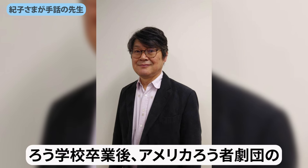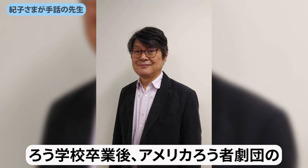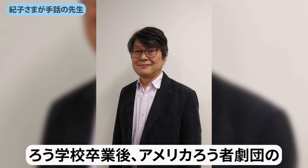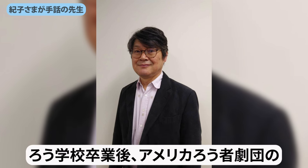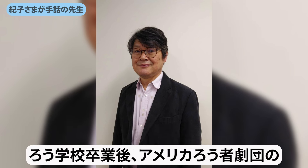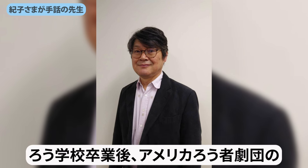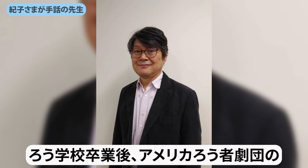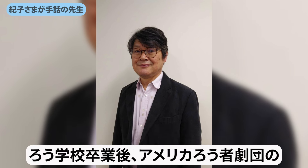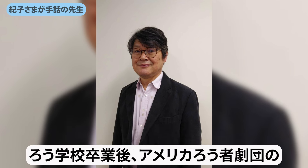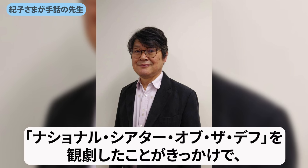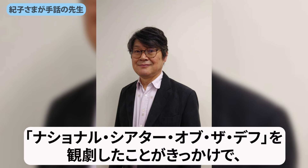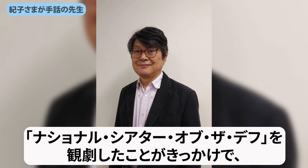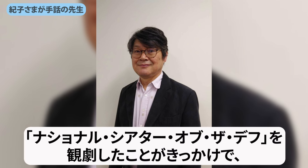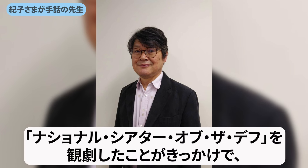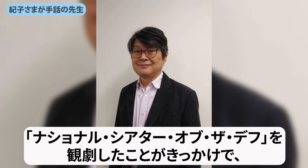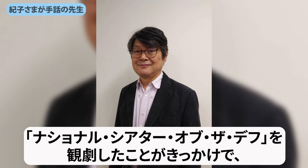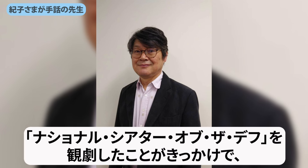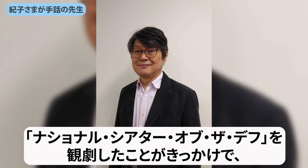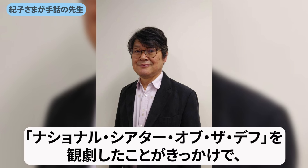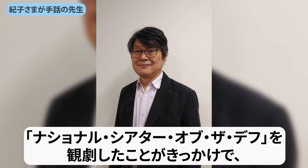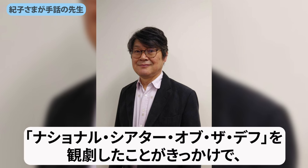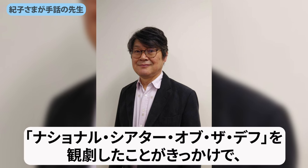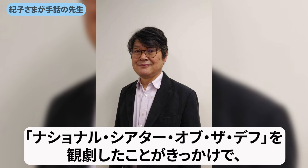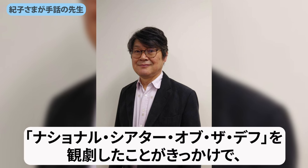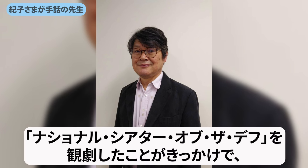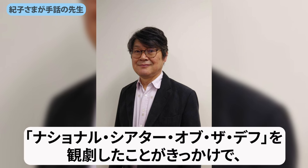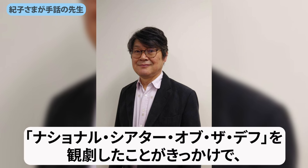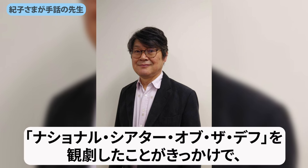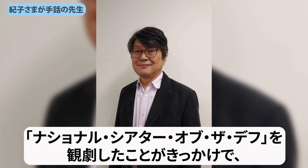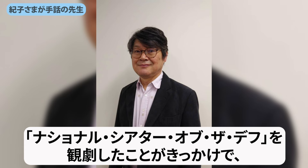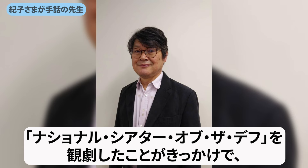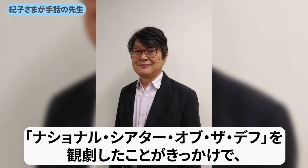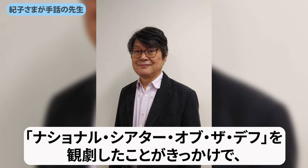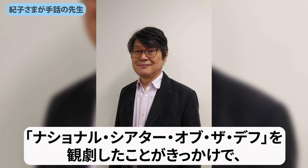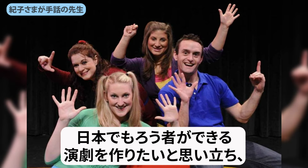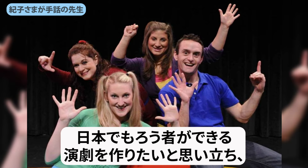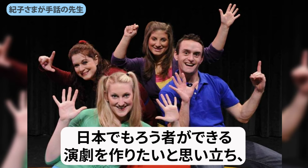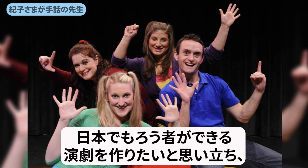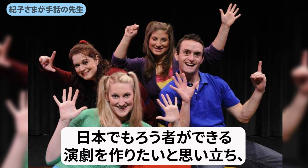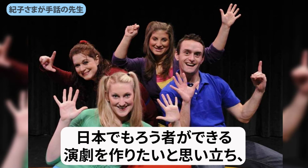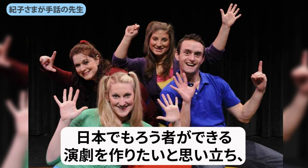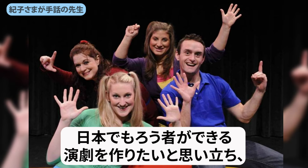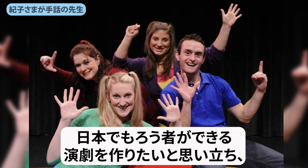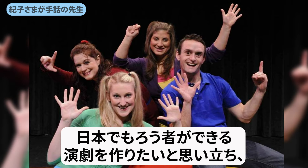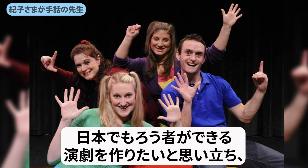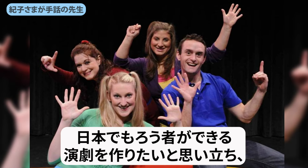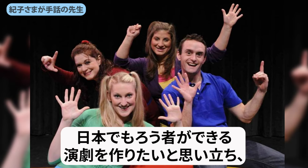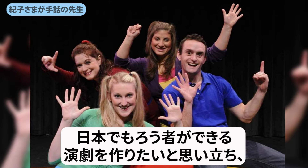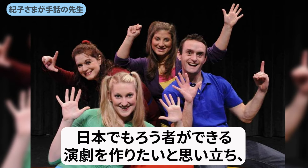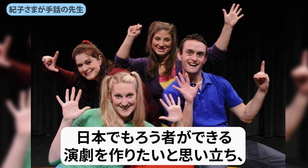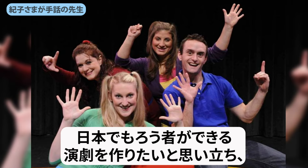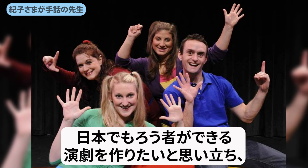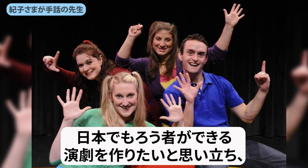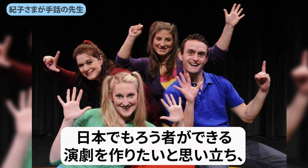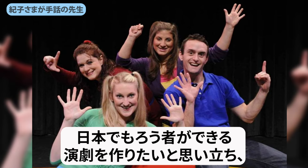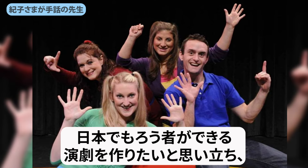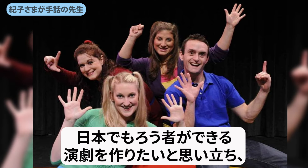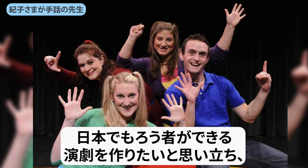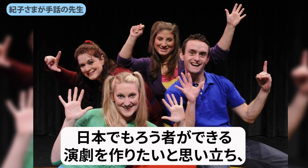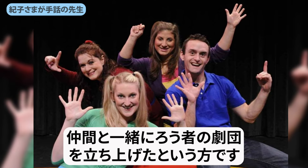カろう者劇団のナショナルシアターオブザデフを感激したことがきっかけで、日本でもろう者ができる演劇を作りたいと思い立ち、仲